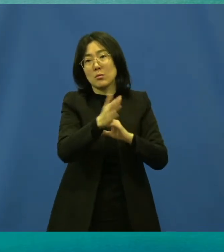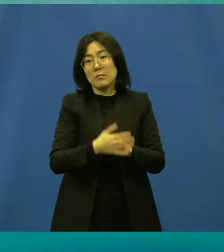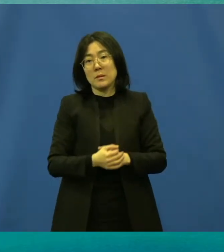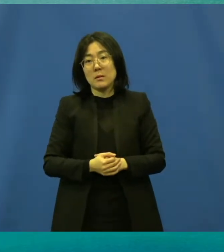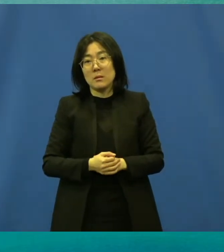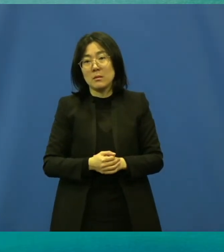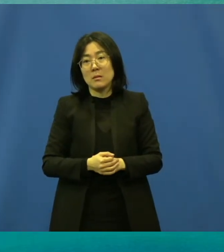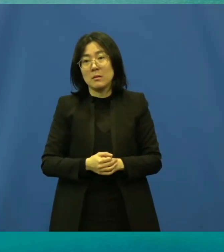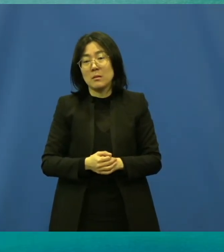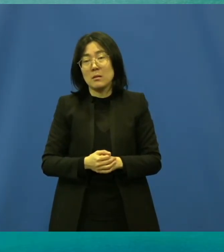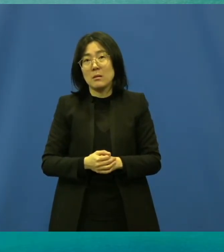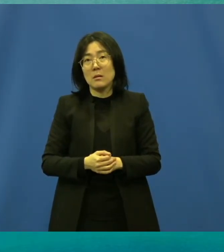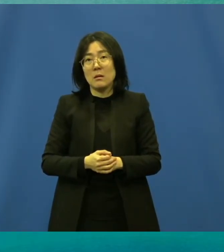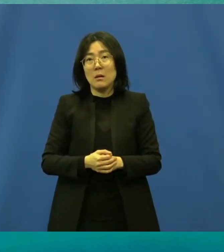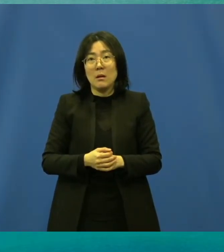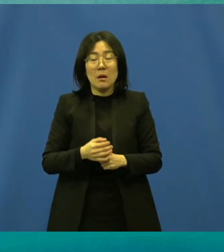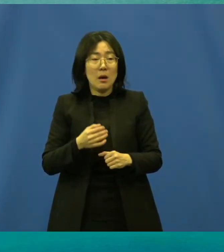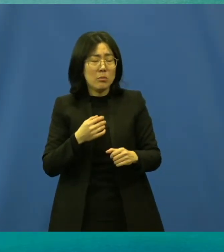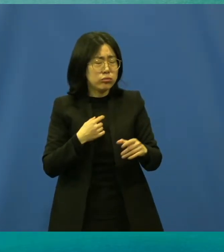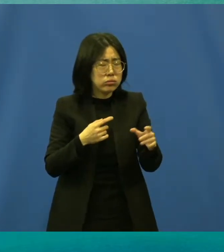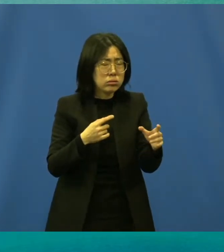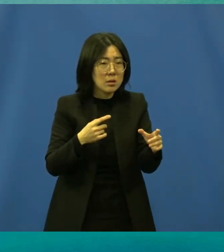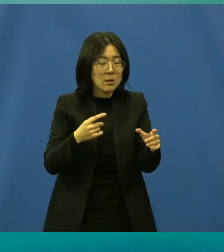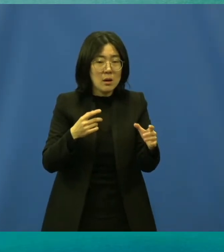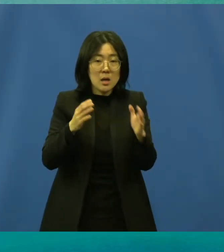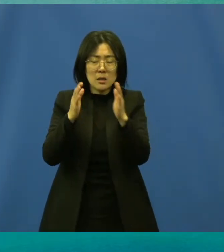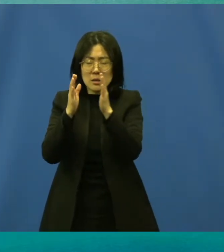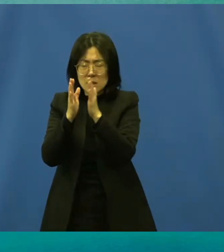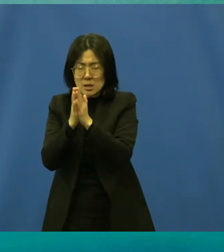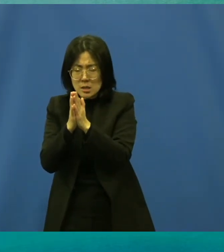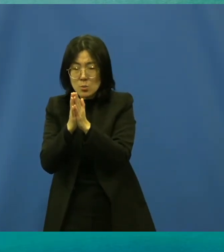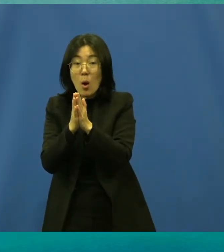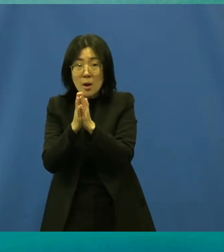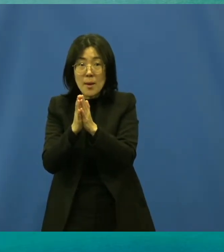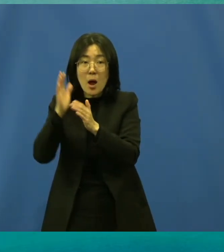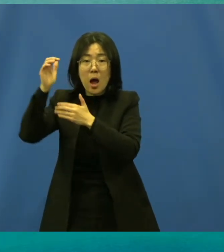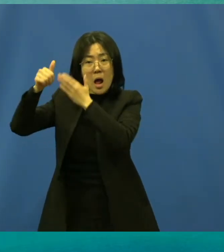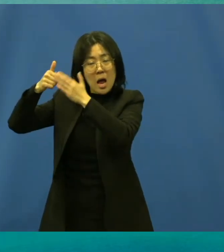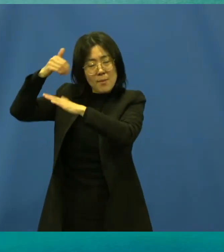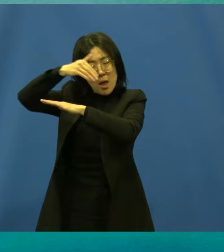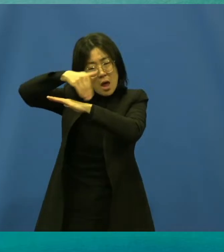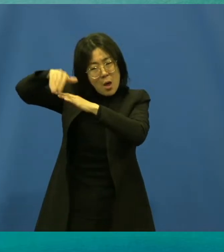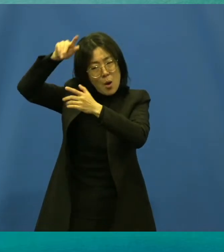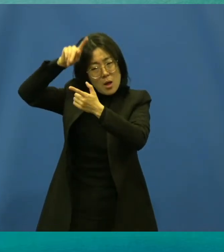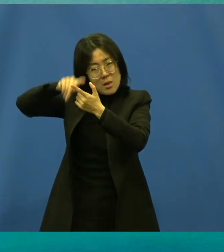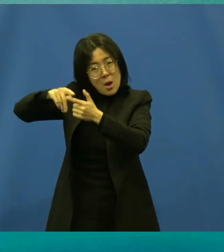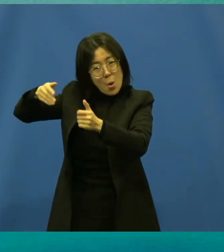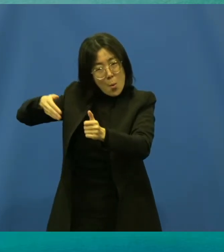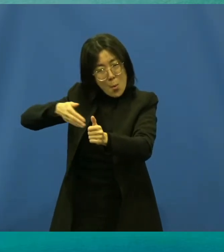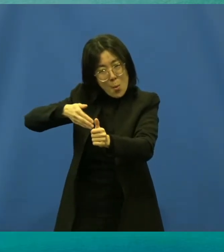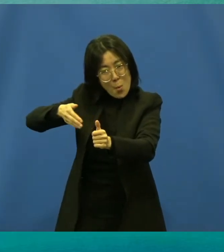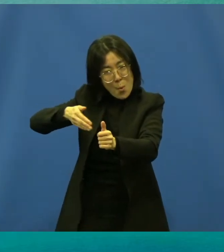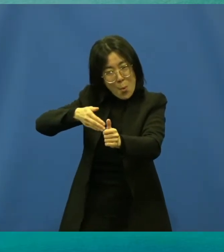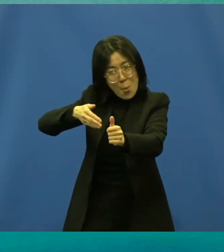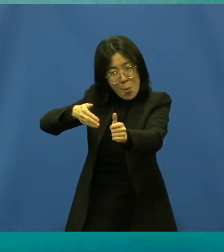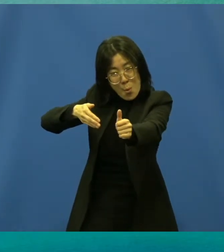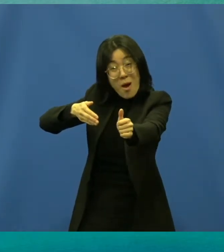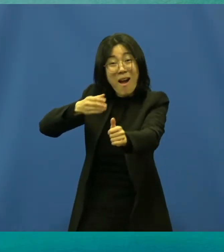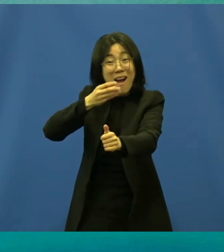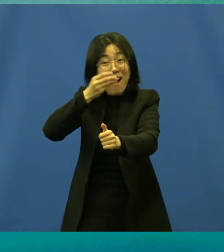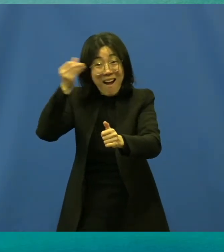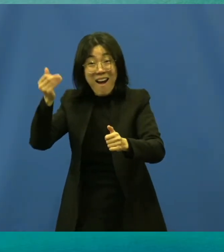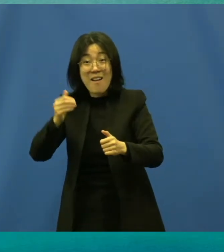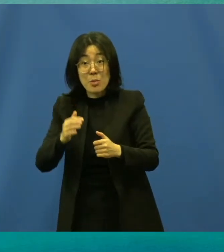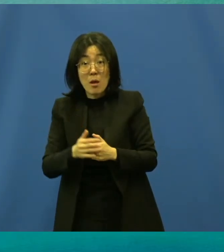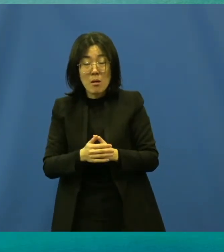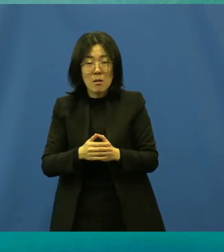그때그때 일어나는 상황에 대처하기 바쁩니다. 어느 순간 하나님과 멀어져 있고 어느 순간 삶이 바닥을 치고 있습니다. 삶이 바닥을 칠 때는